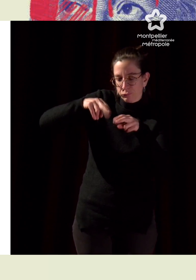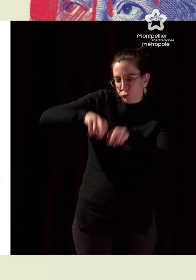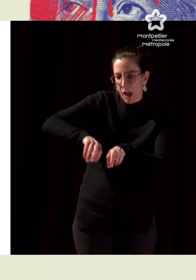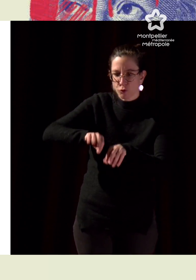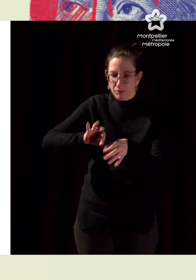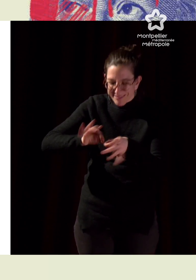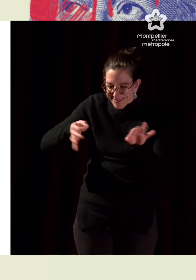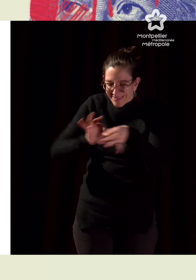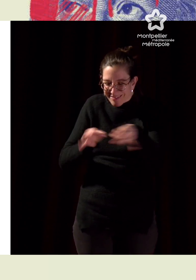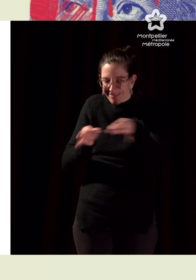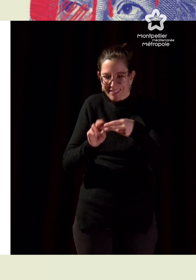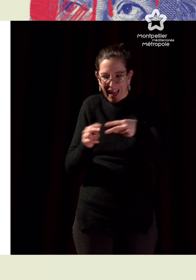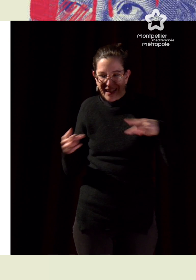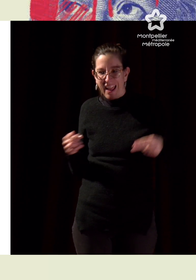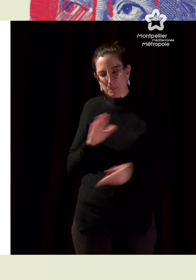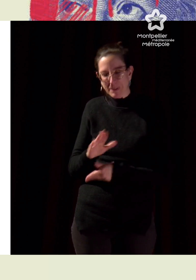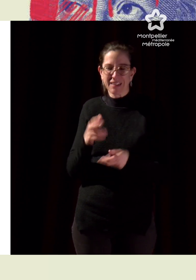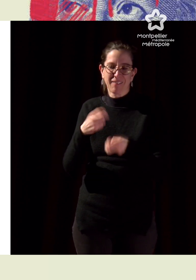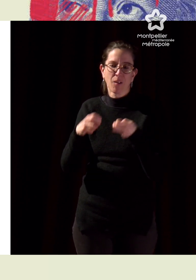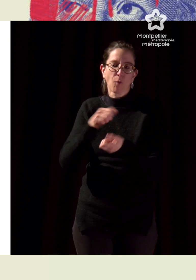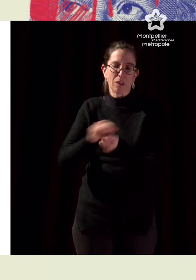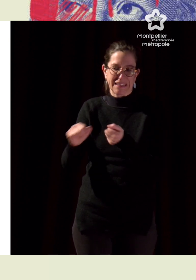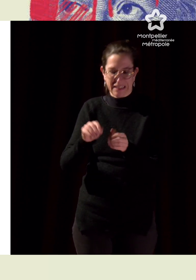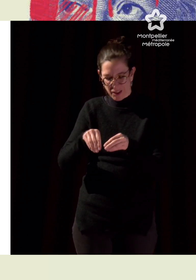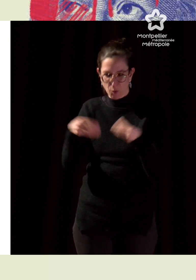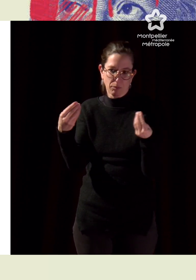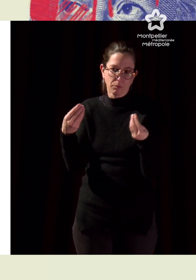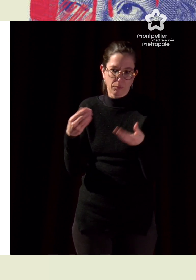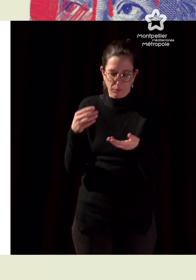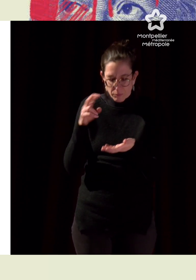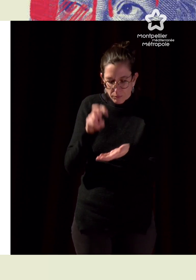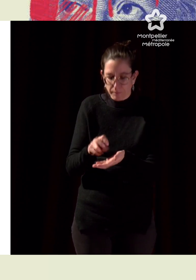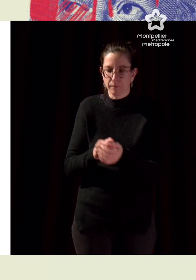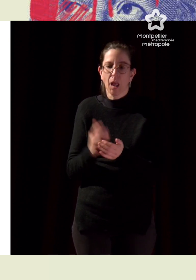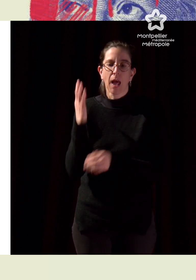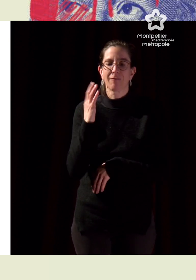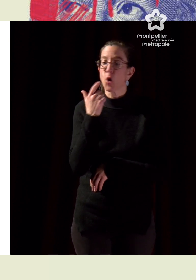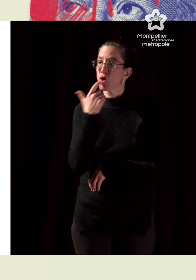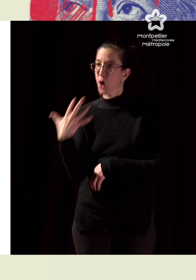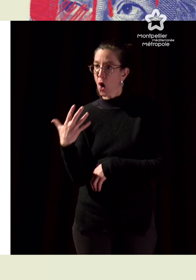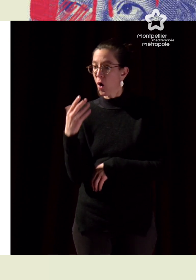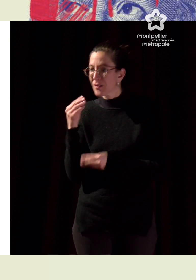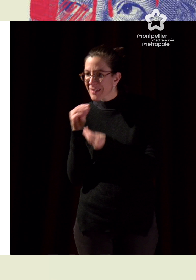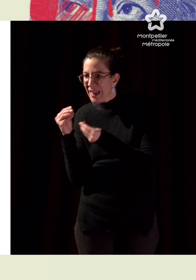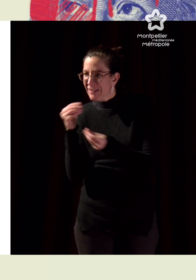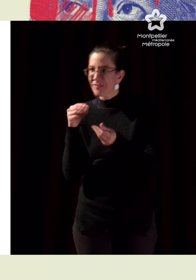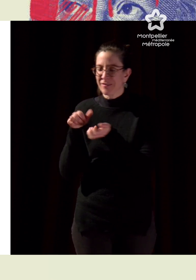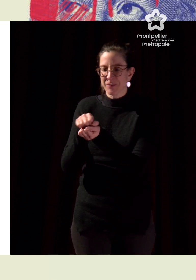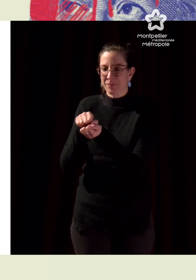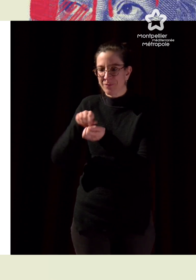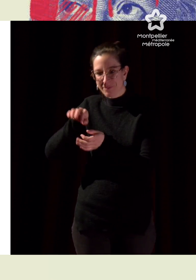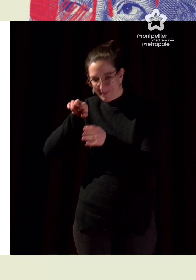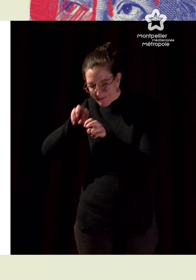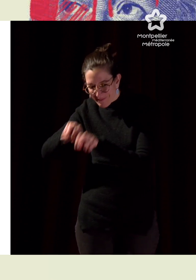avoir l'ADN d'un individu, on prenait son sang ou sa salive. Et il y a des chercheurs qui ont développé ce qu'on appelle